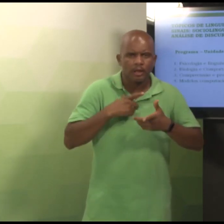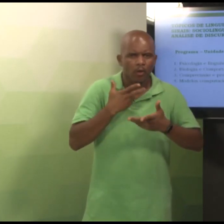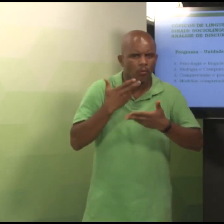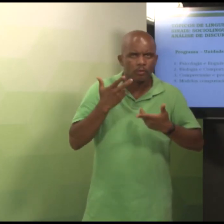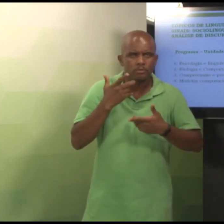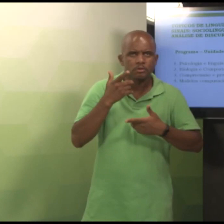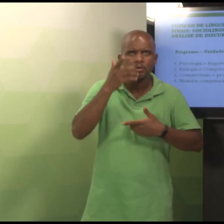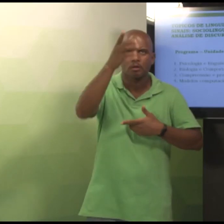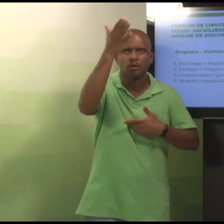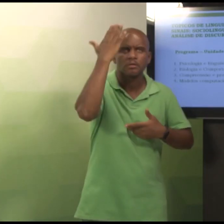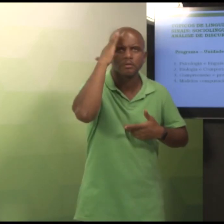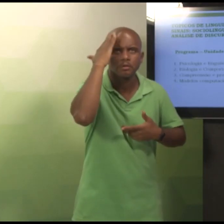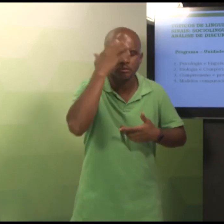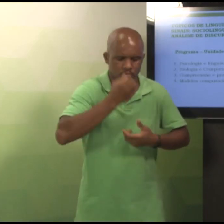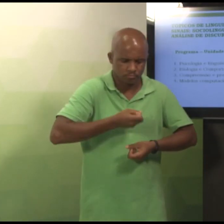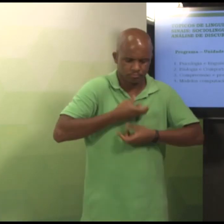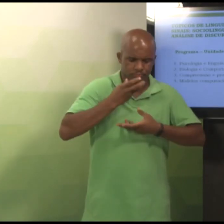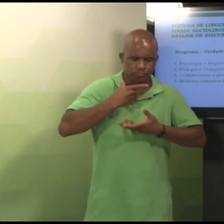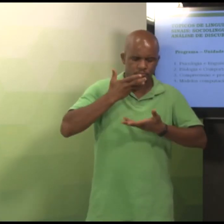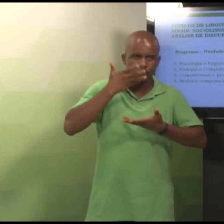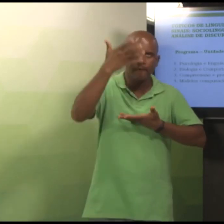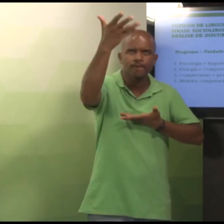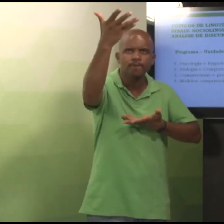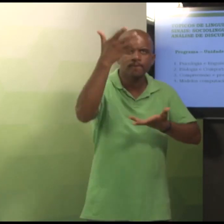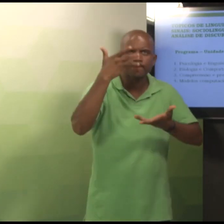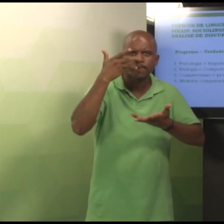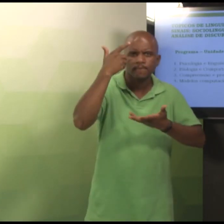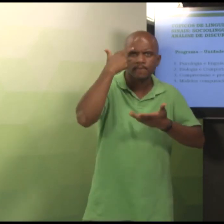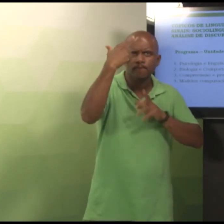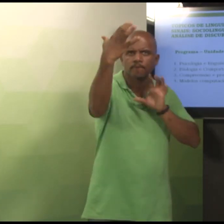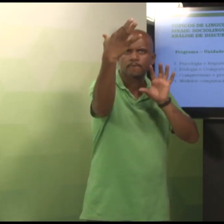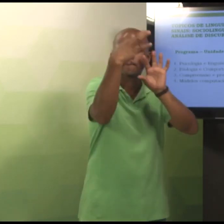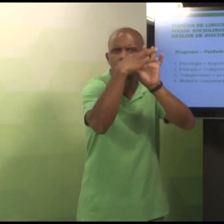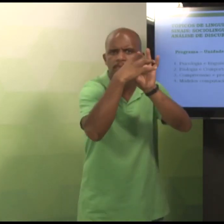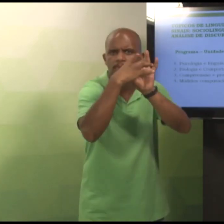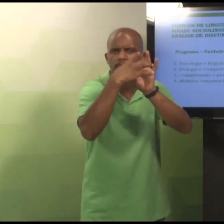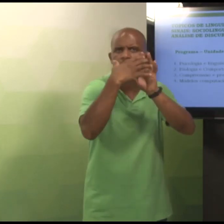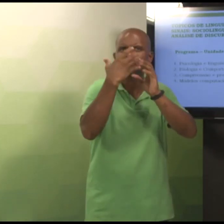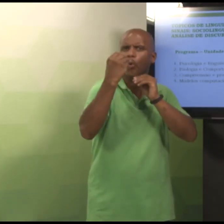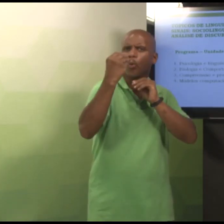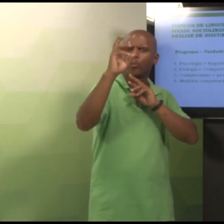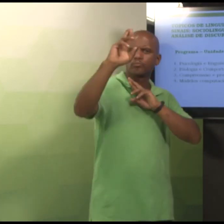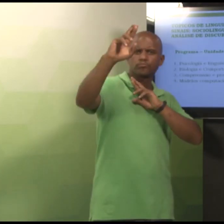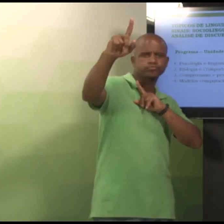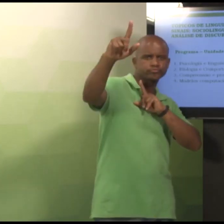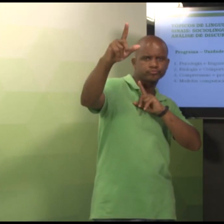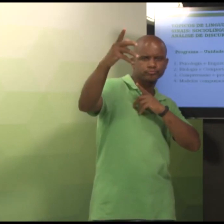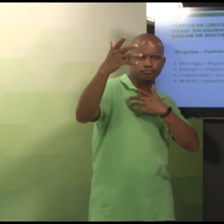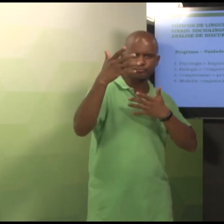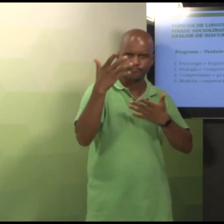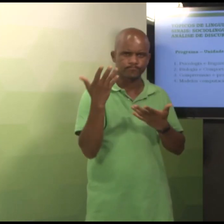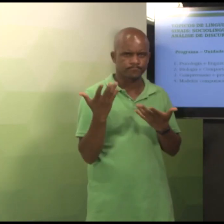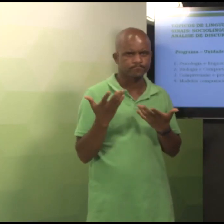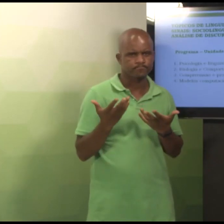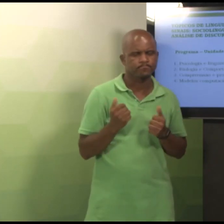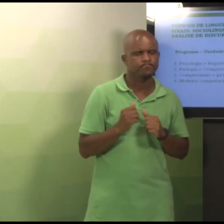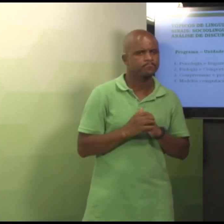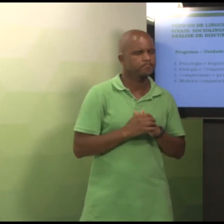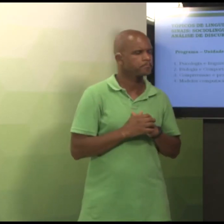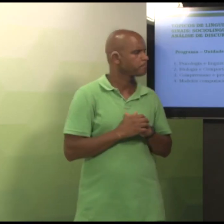produção por meio da língua de sinais? Produzir e compreender. Como se dá isso? É da mesma